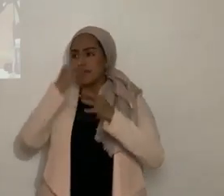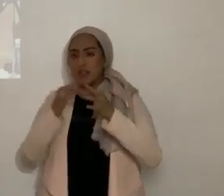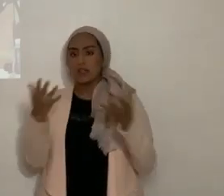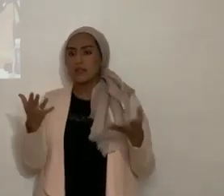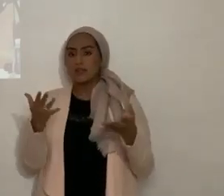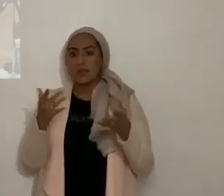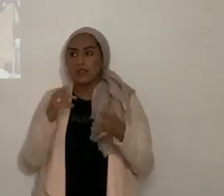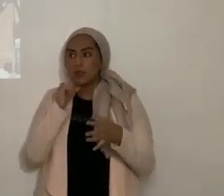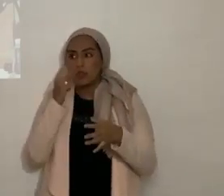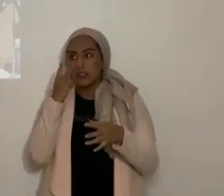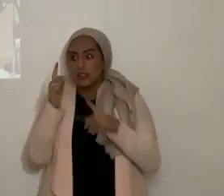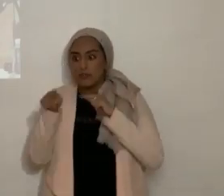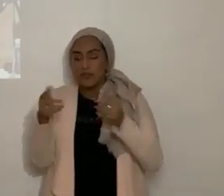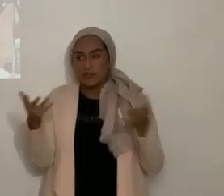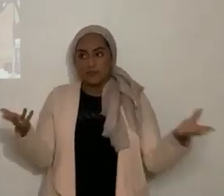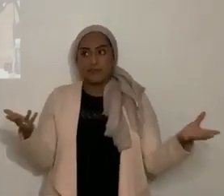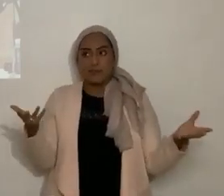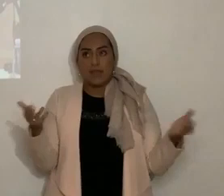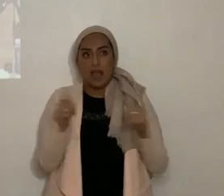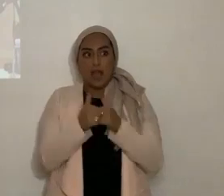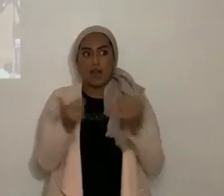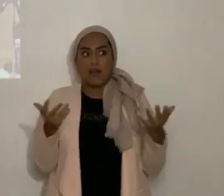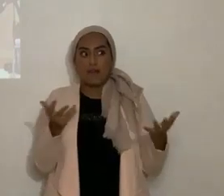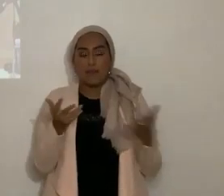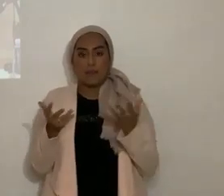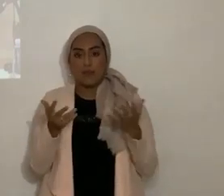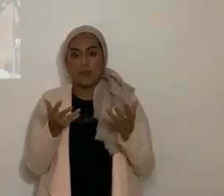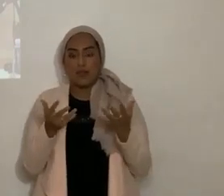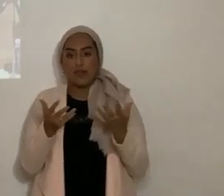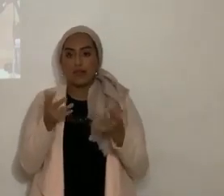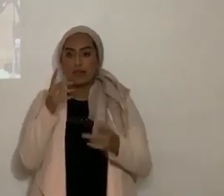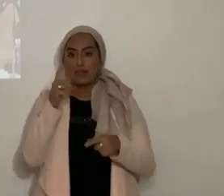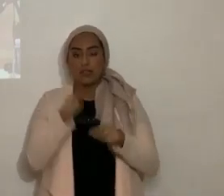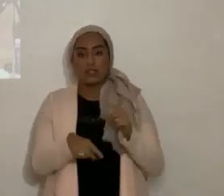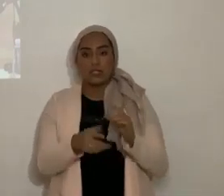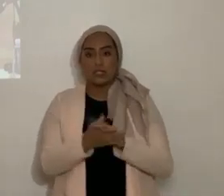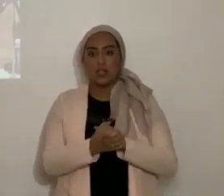veo respuesta. Pues entonces, ¿cómo? No se puede.